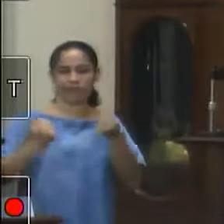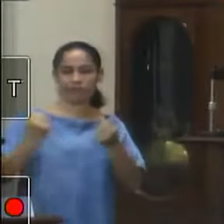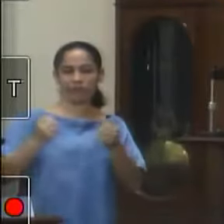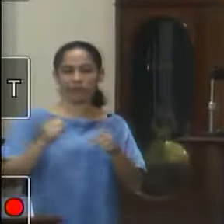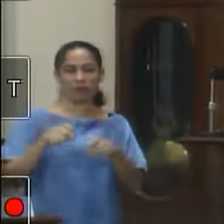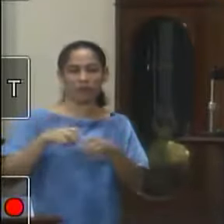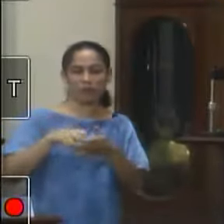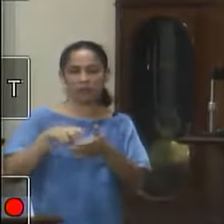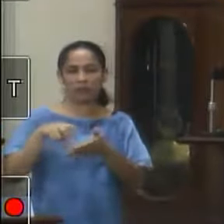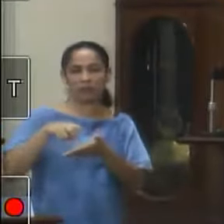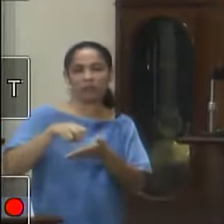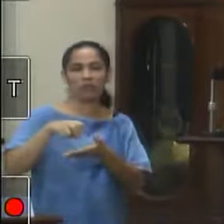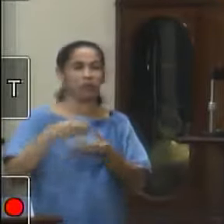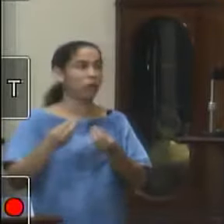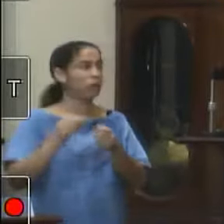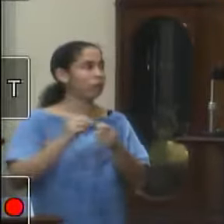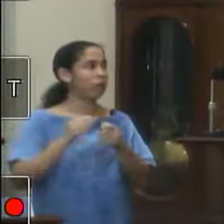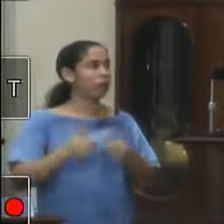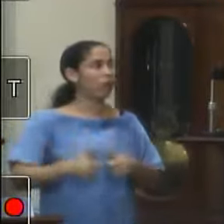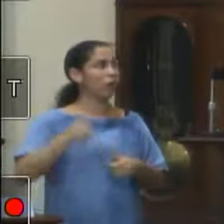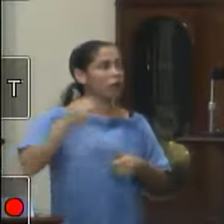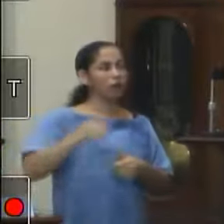momento. É um divisor de águas,